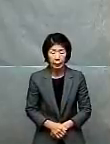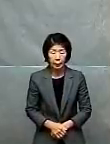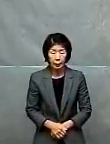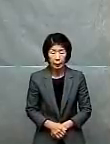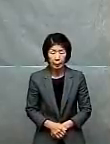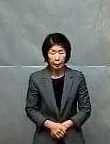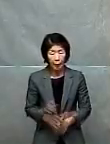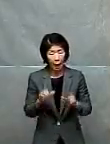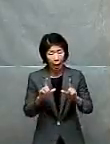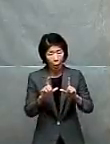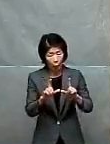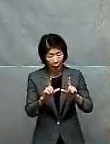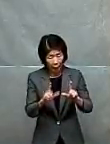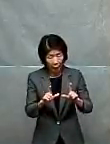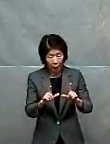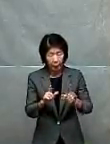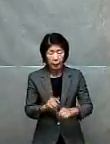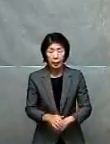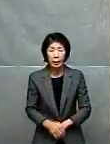答えといいますかね、